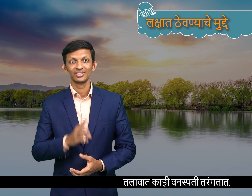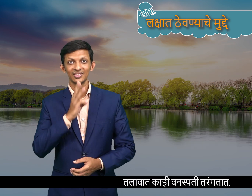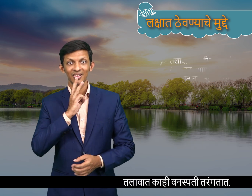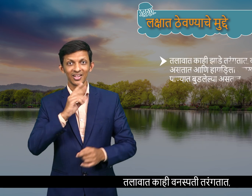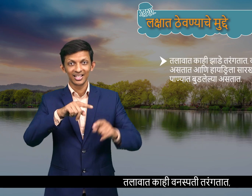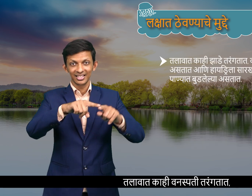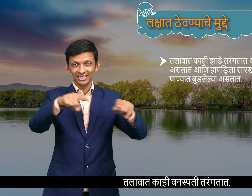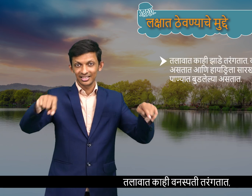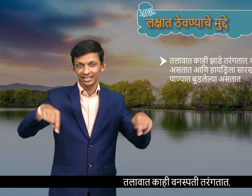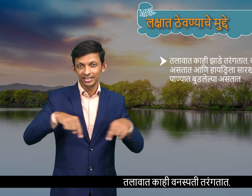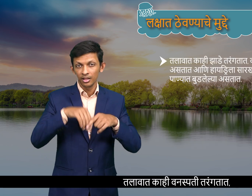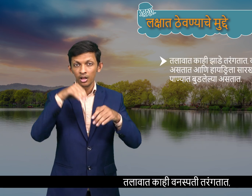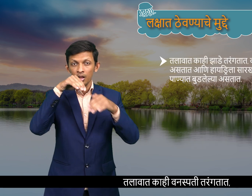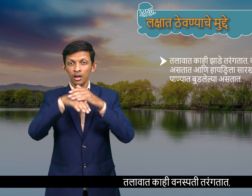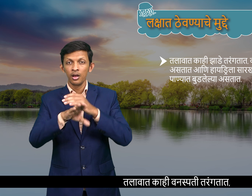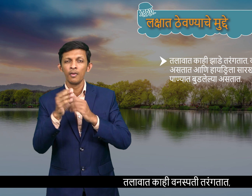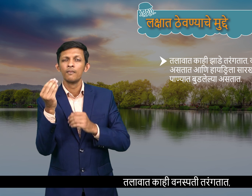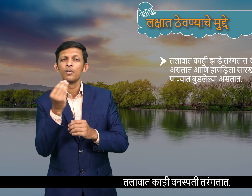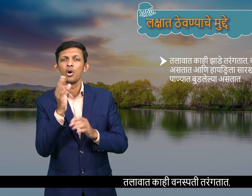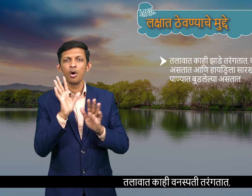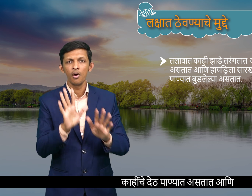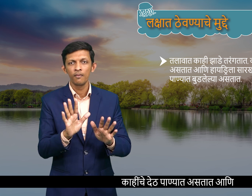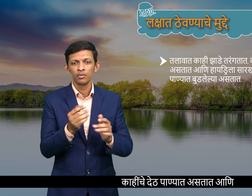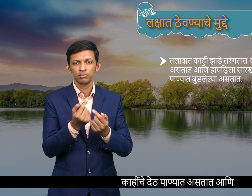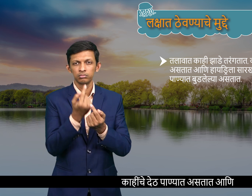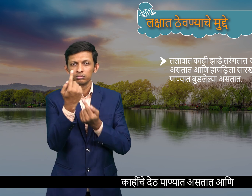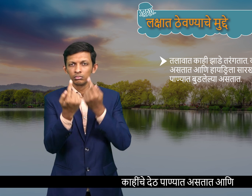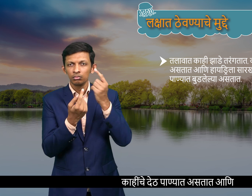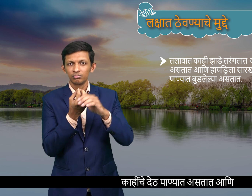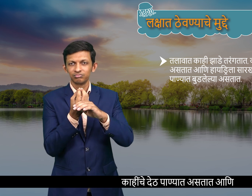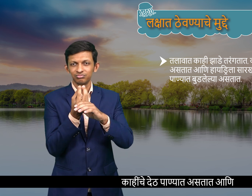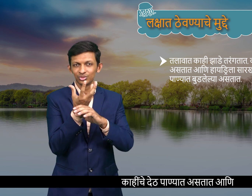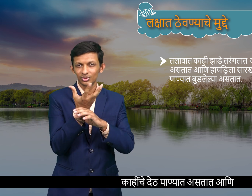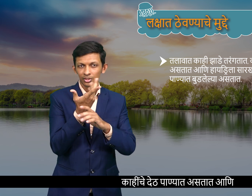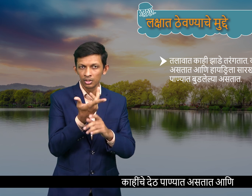तलावात काही वनस्पती तरंगतात, काहींचे देठ पाण्यात असतात आणि